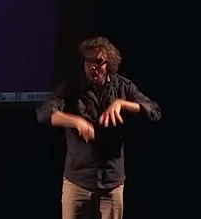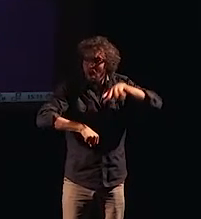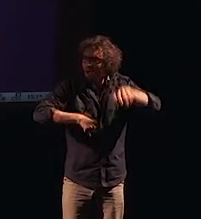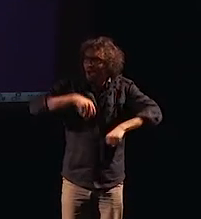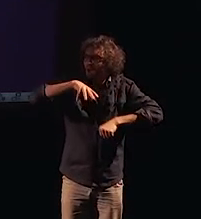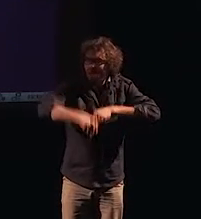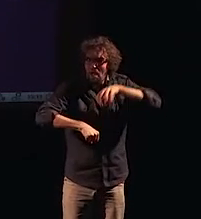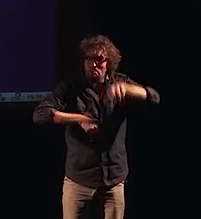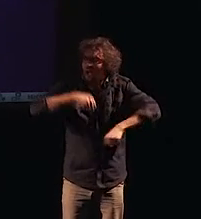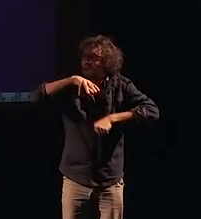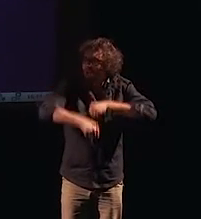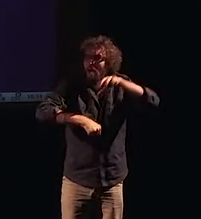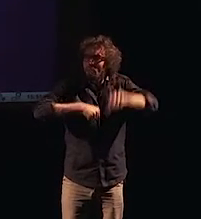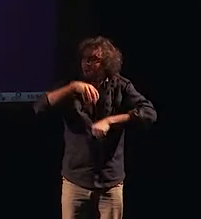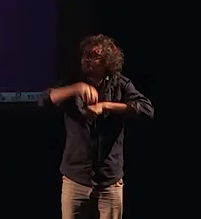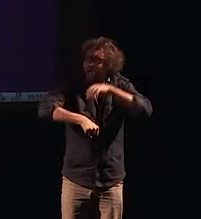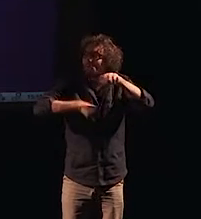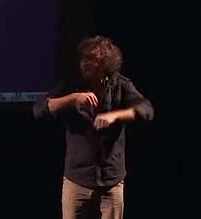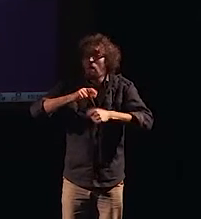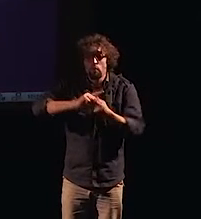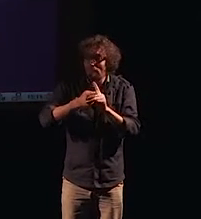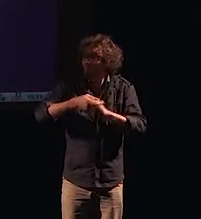ça produit de plus en plus de surveillance.